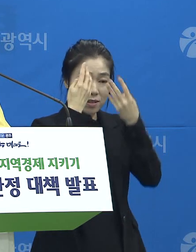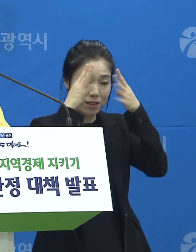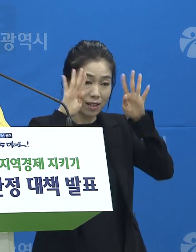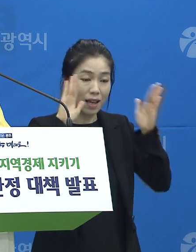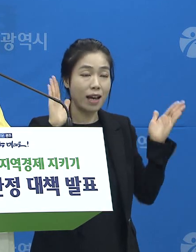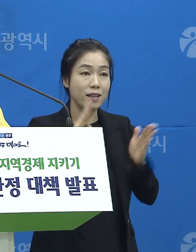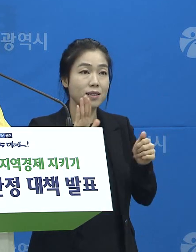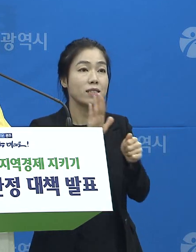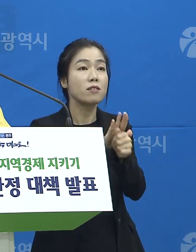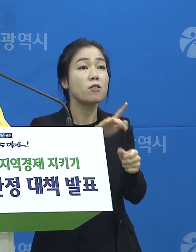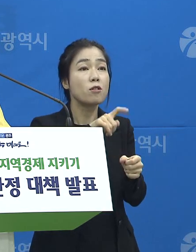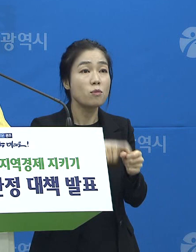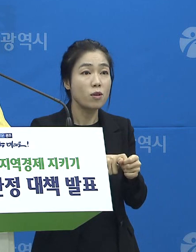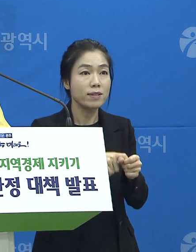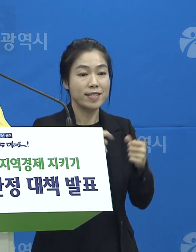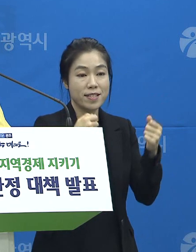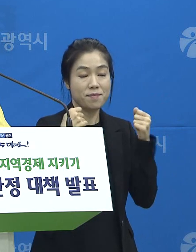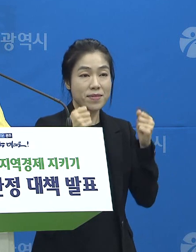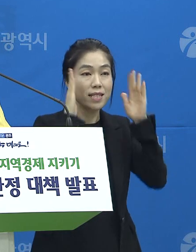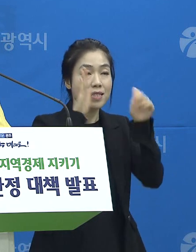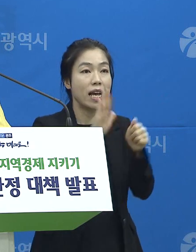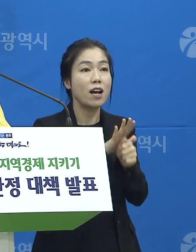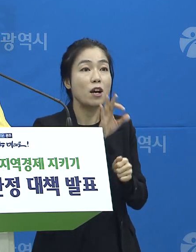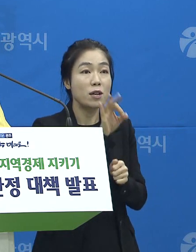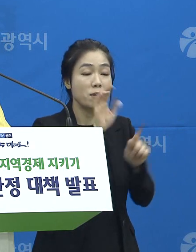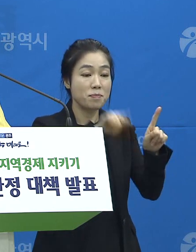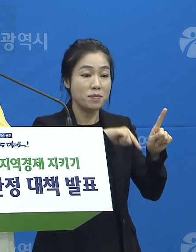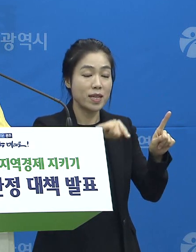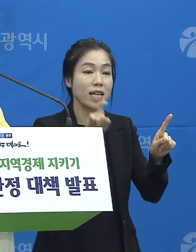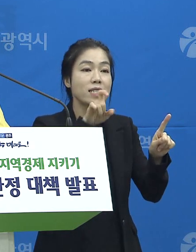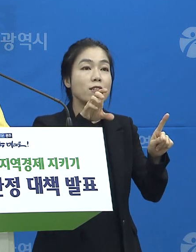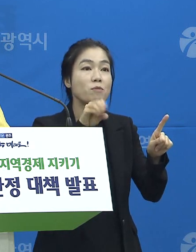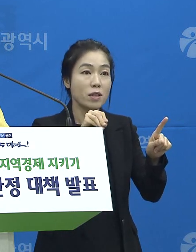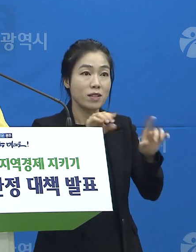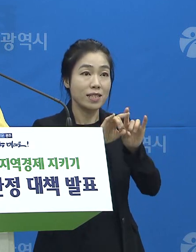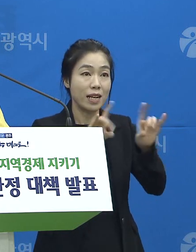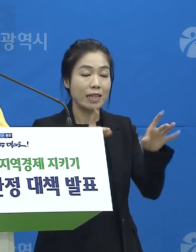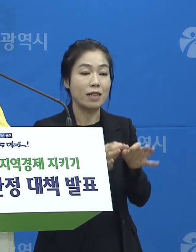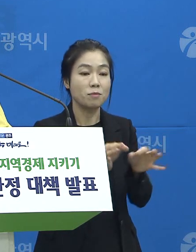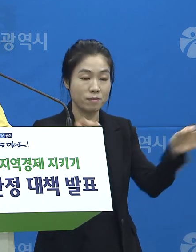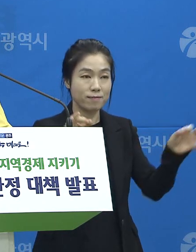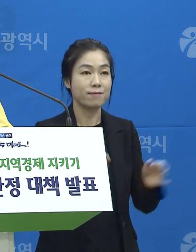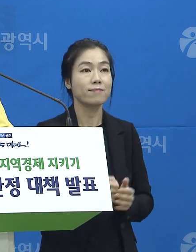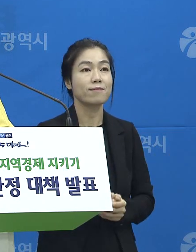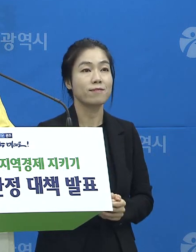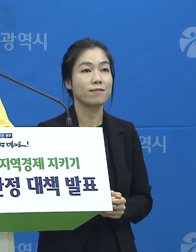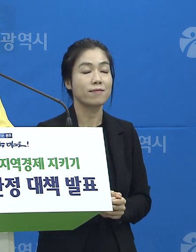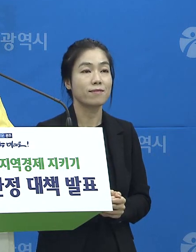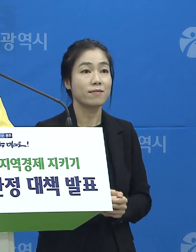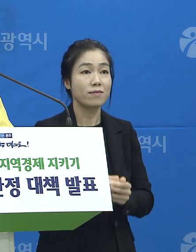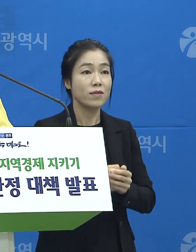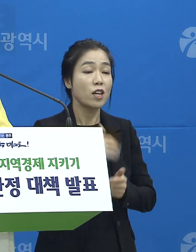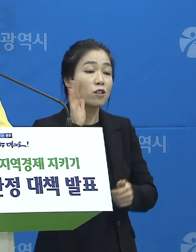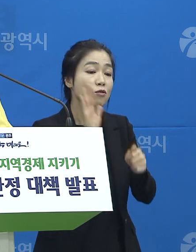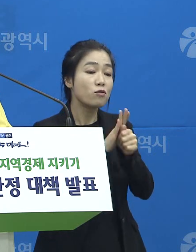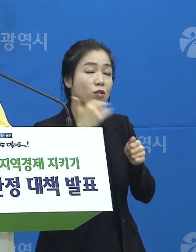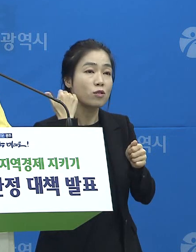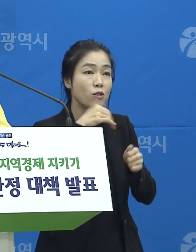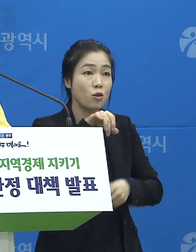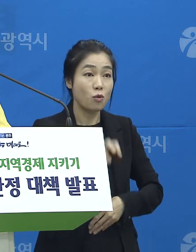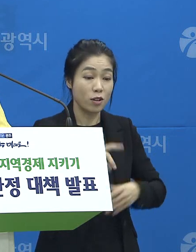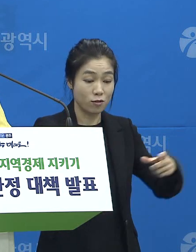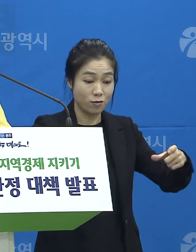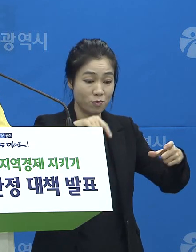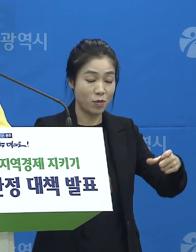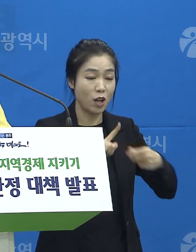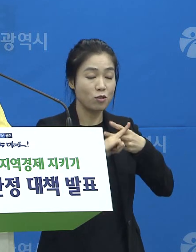중고대학생들을 지원하기에 힘내라 장학금을 1인당 10만원씩 지원하겠습니다. 지원 대상은 강주